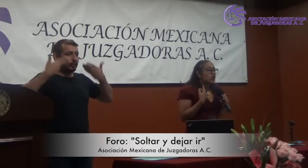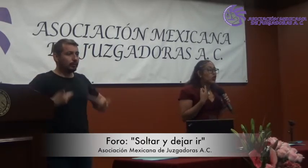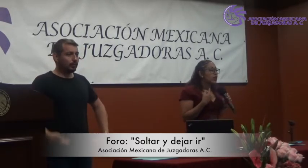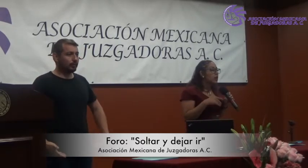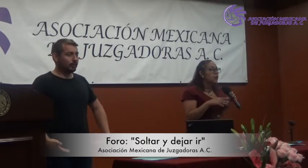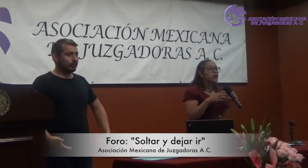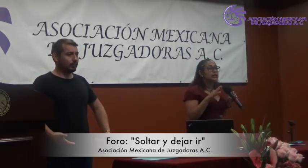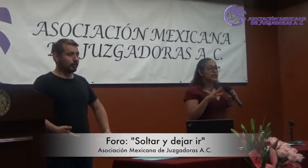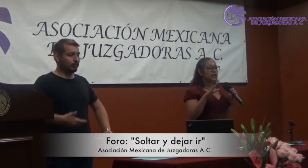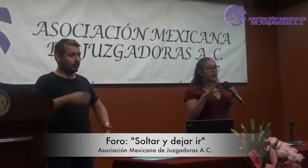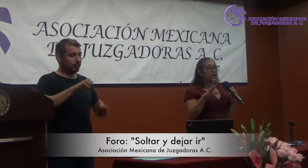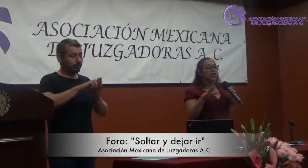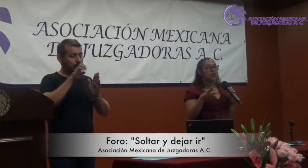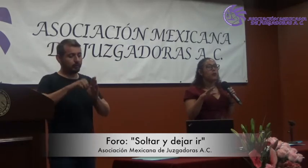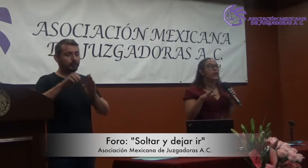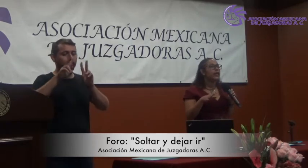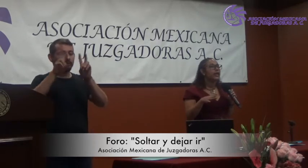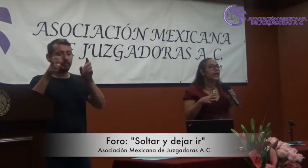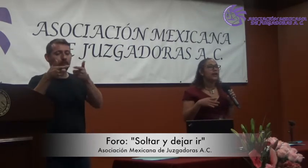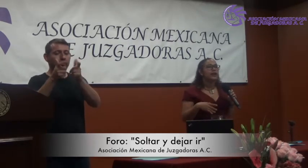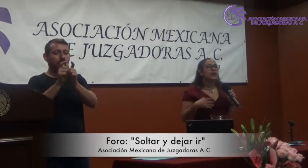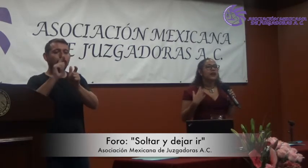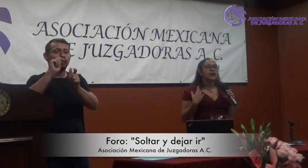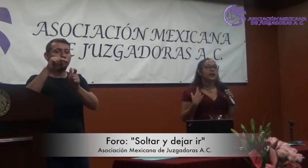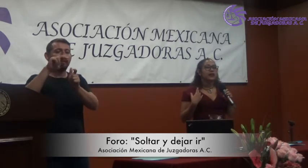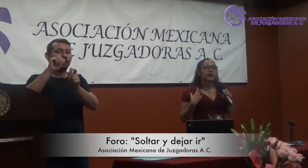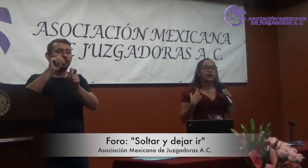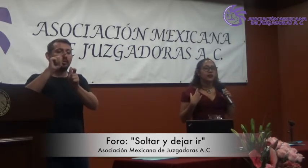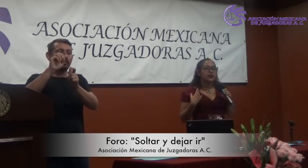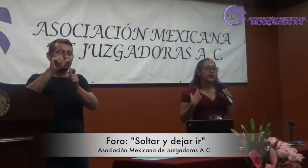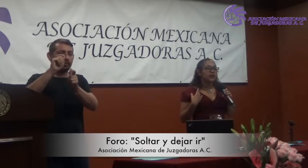en tanatología puede ser dado porque